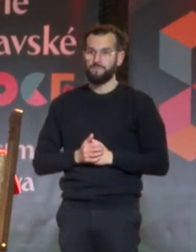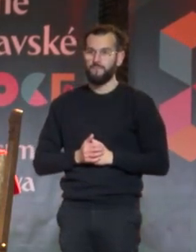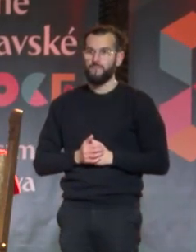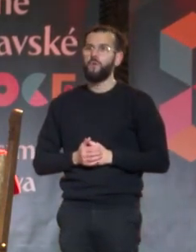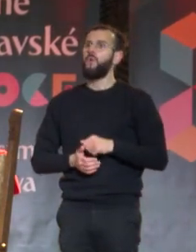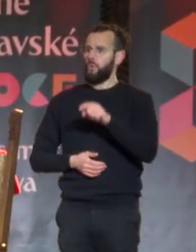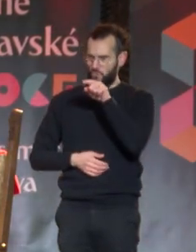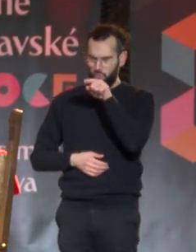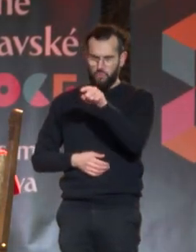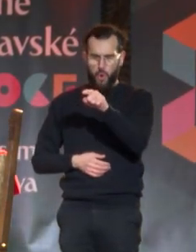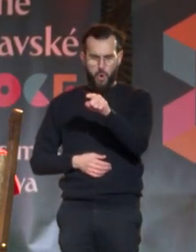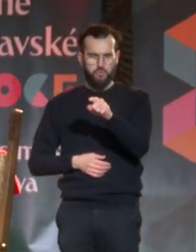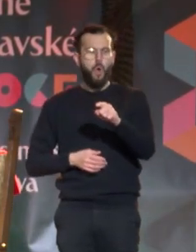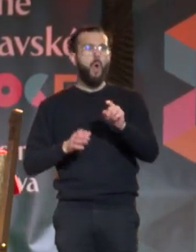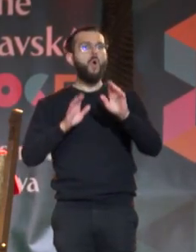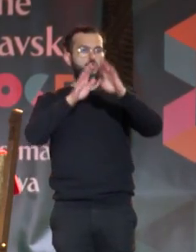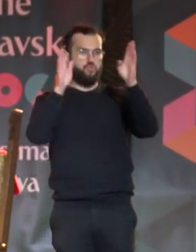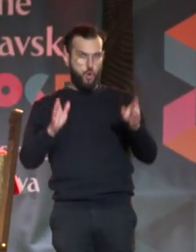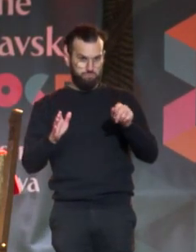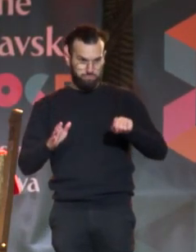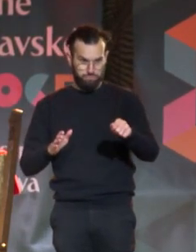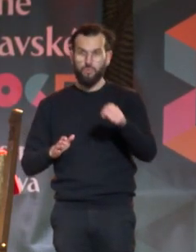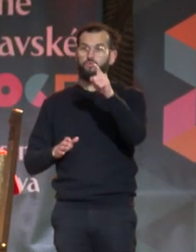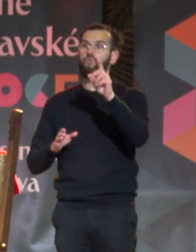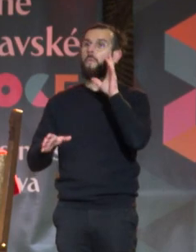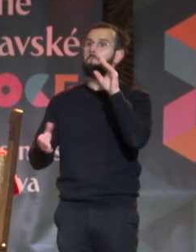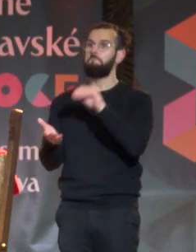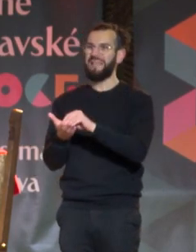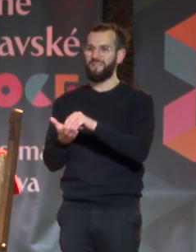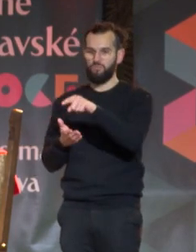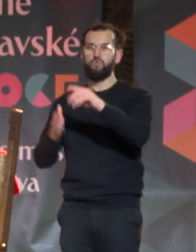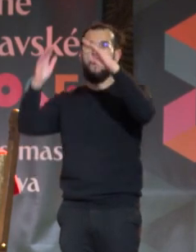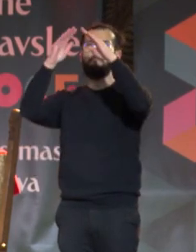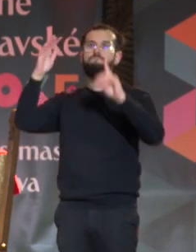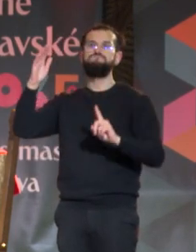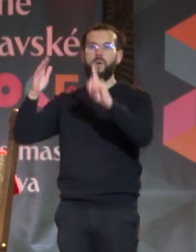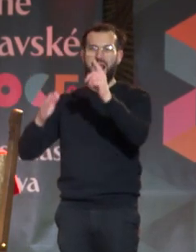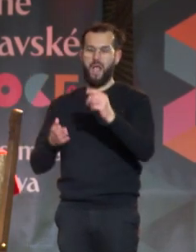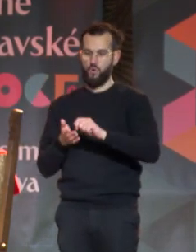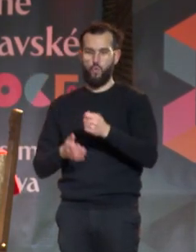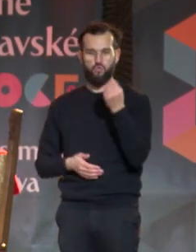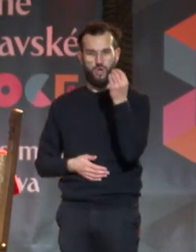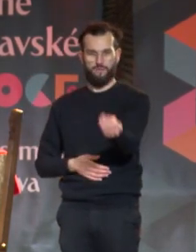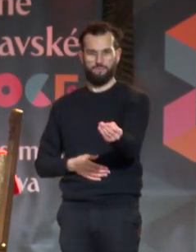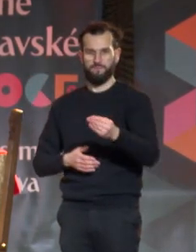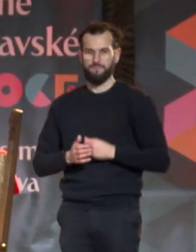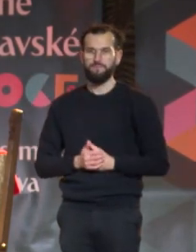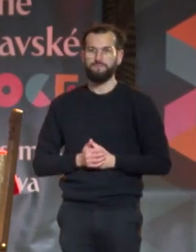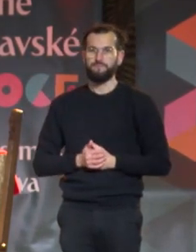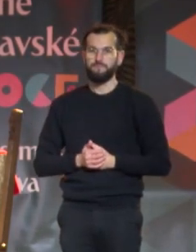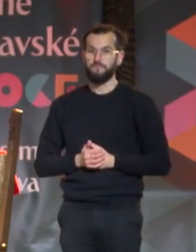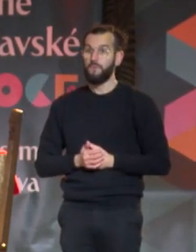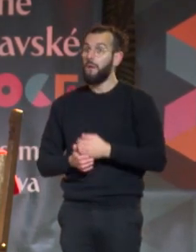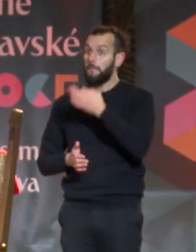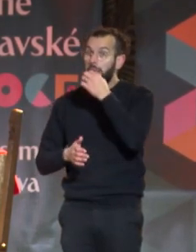Tento je od domu, tento od bytu a tento od povaly. Podáva im kľúče. A je tu